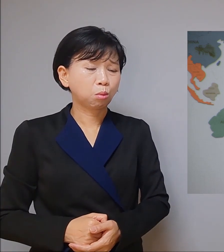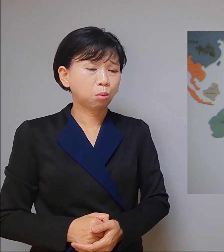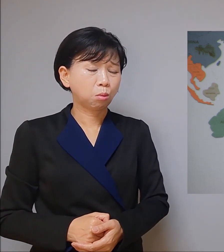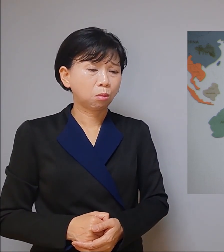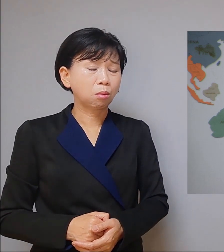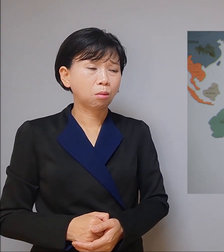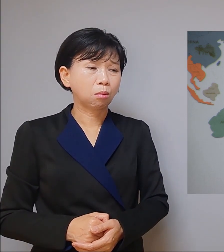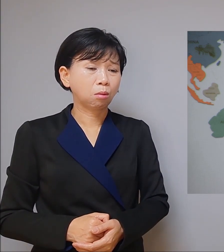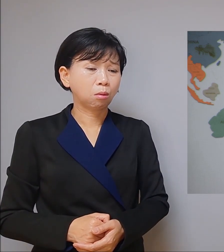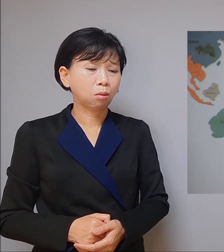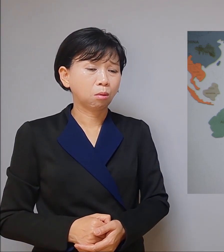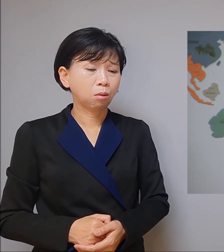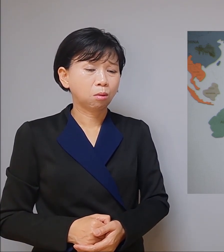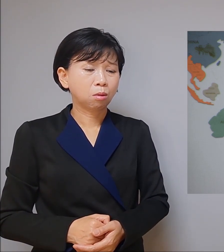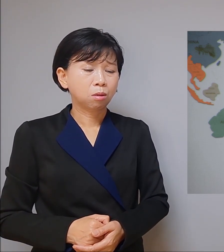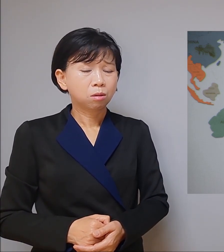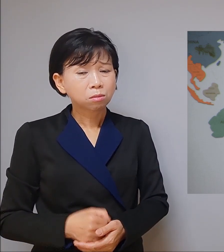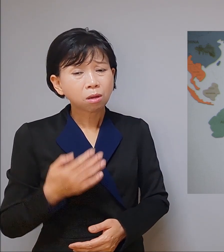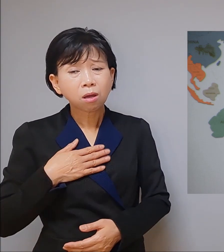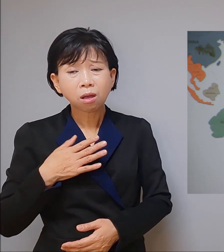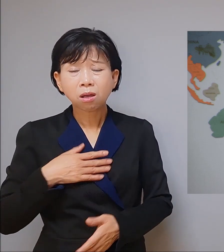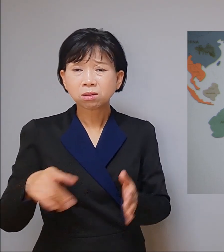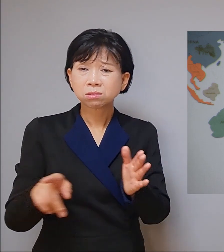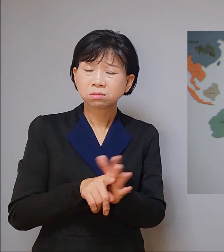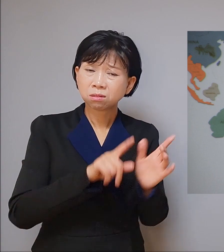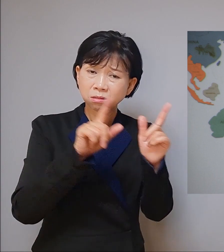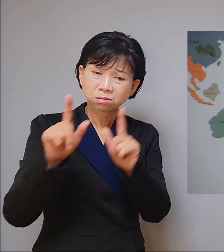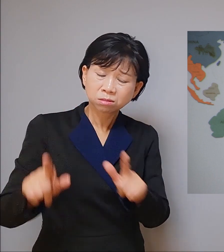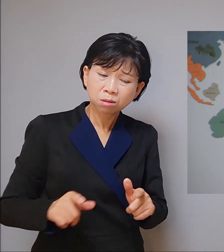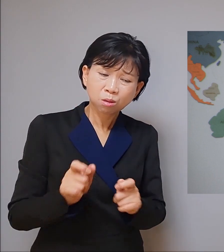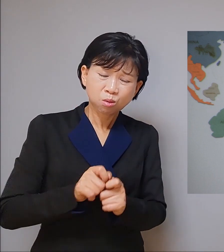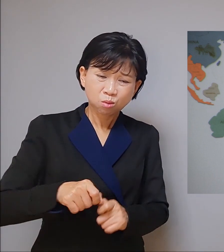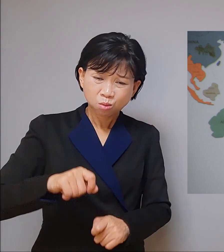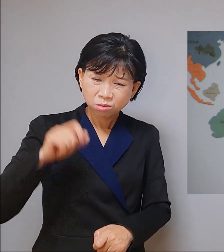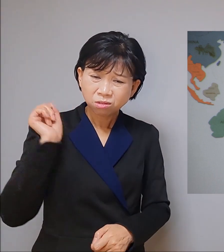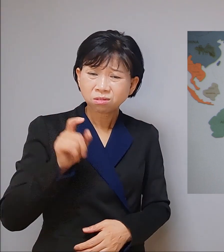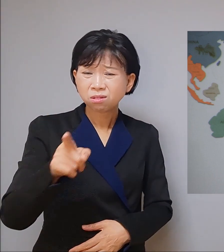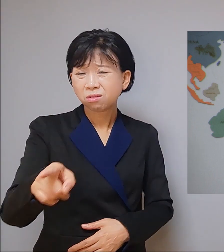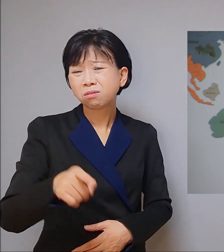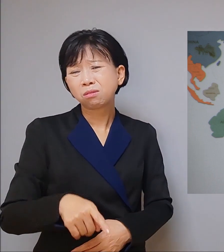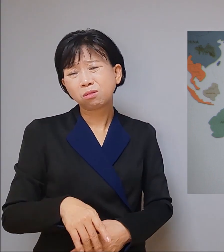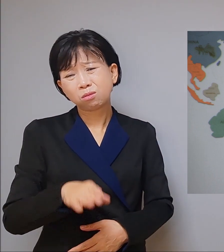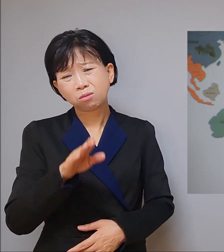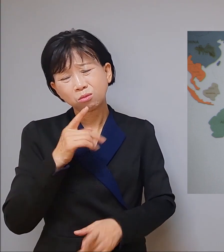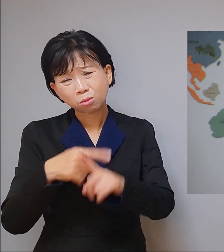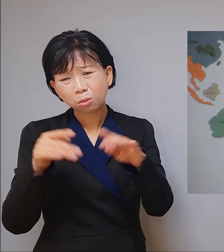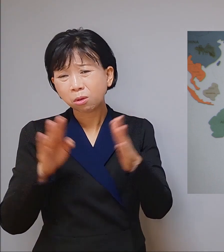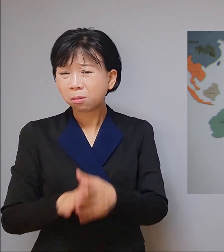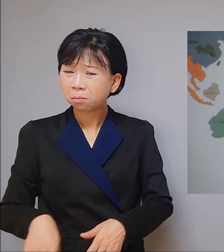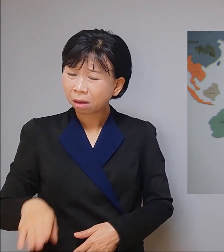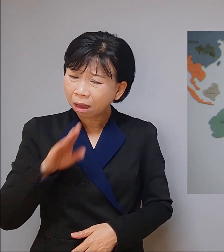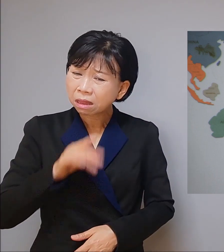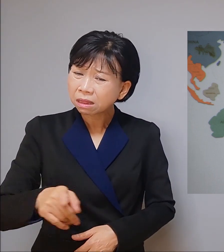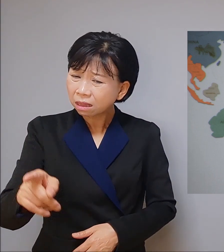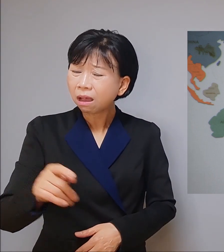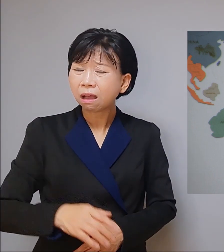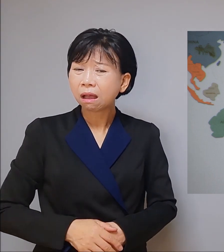이런 교회는 처음 봤다 하면서 자신이 생각하는 교회의 모습에 대해 떠들어대는 거지요. 과연 이건 맞는